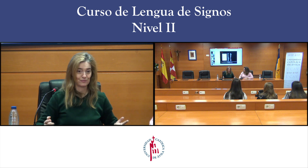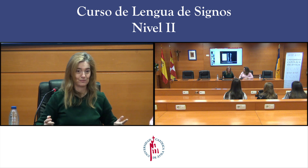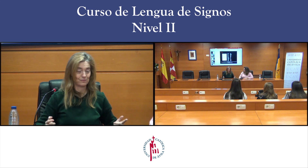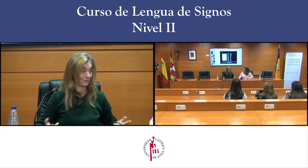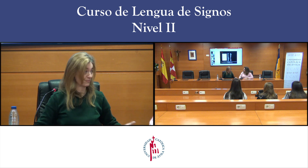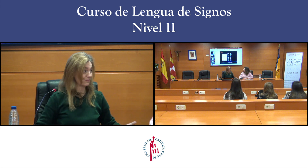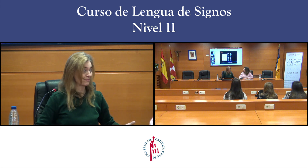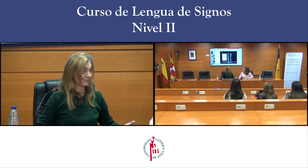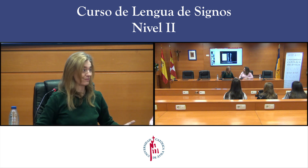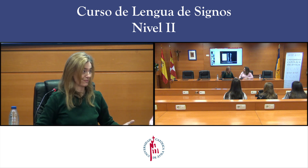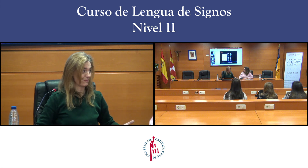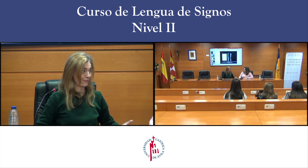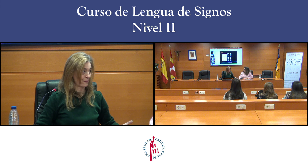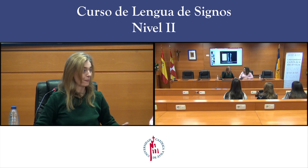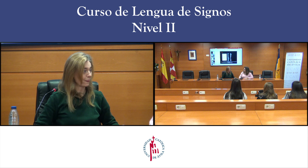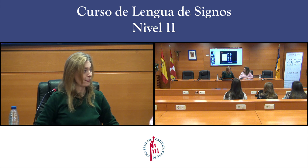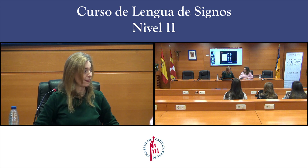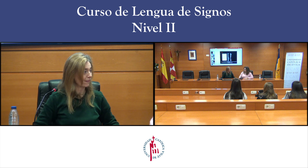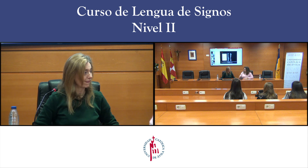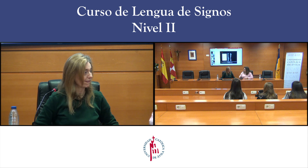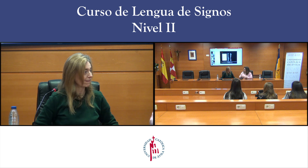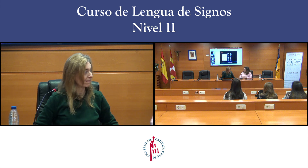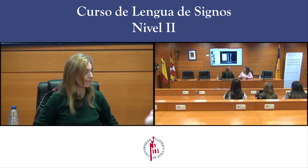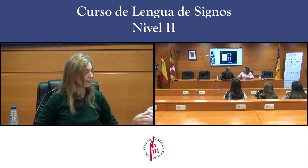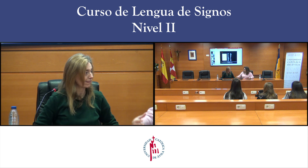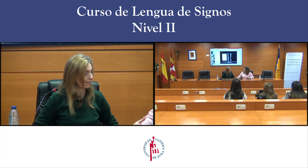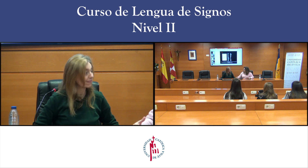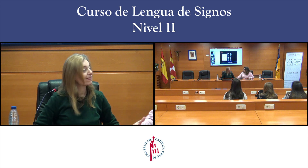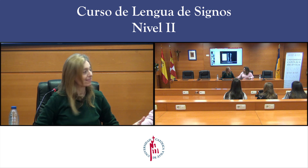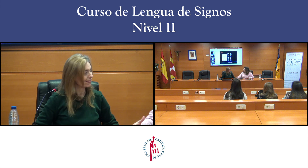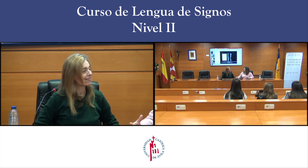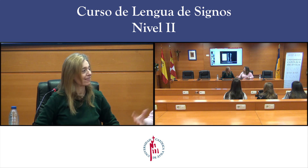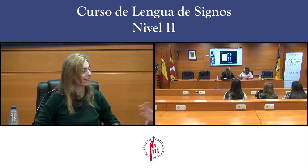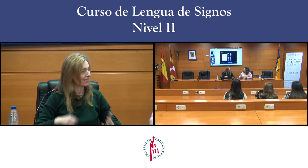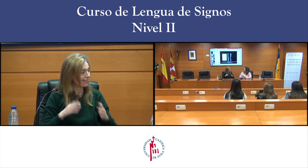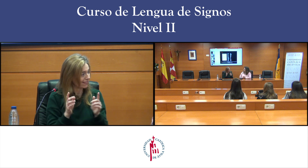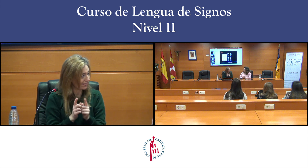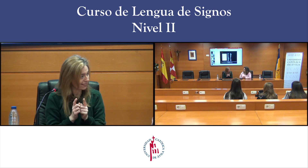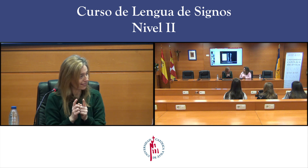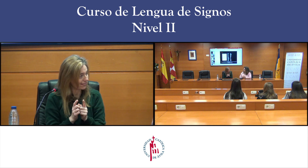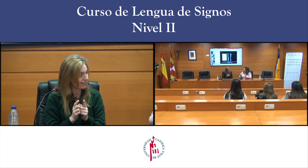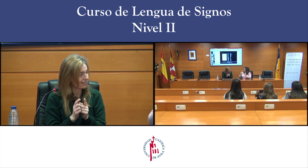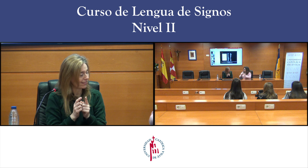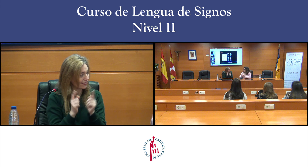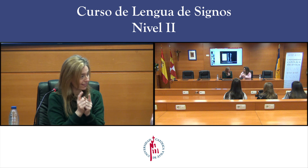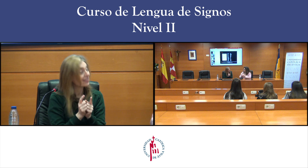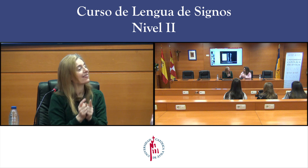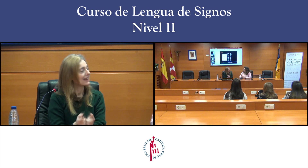vale los intérpretes lo que hacen es extender el mensaje que se hace en lengua de signos mucho más corto